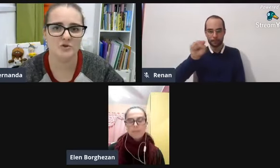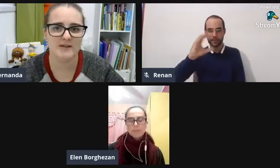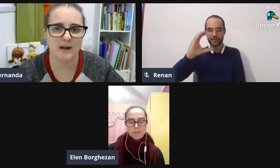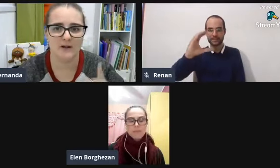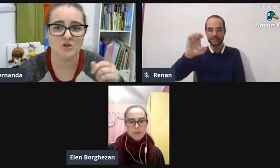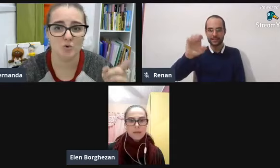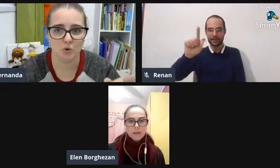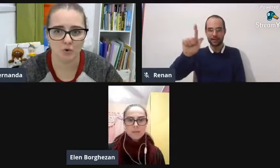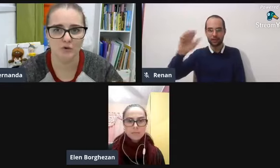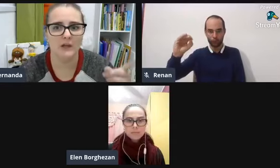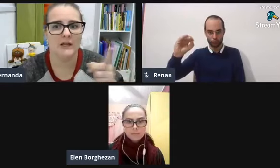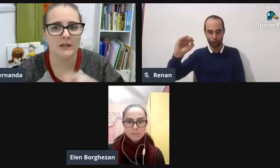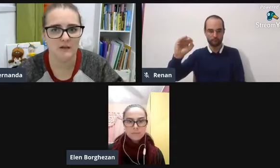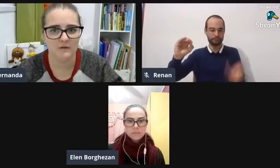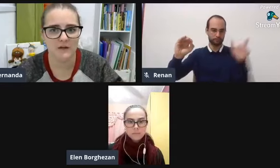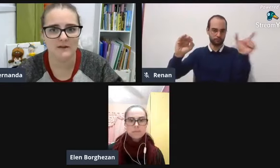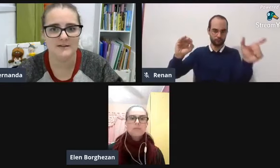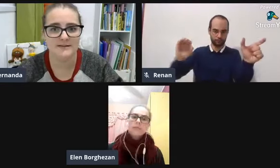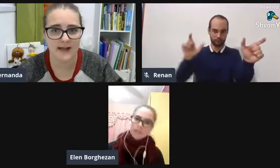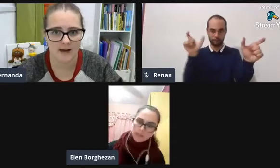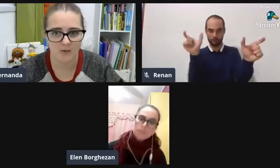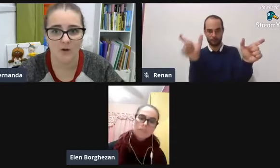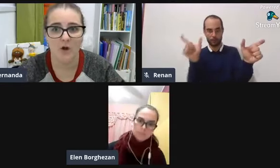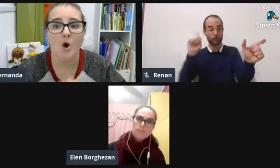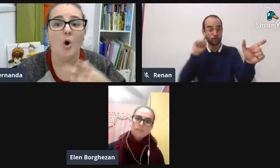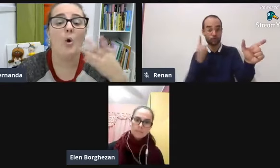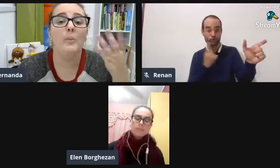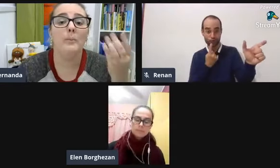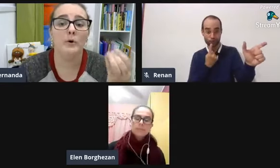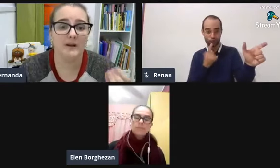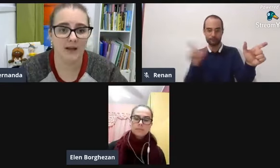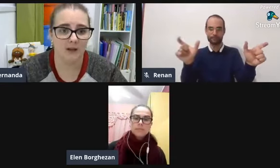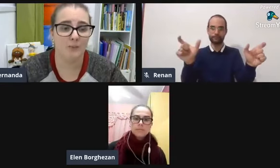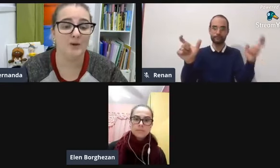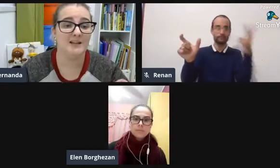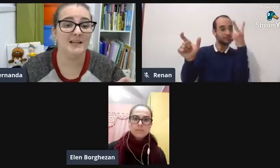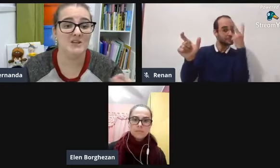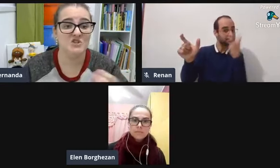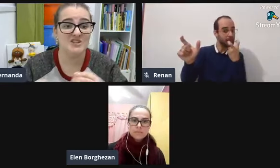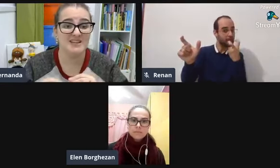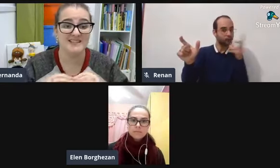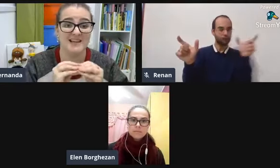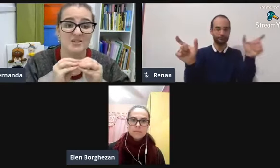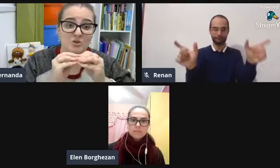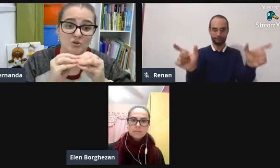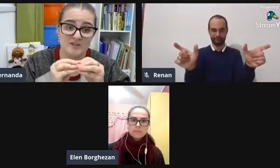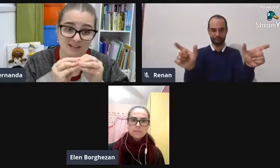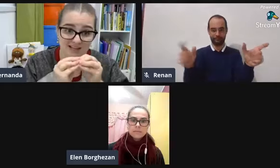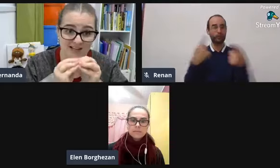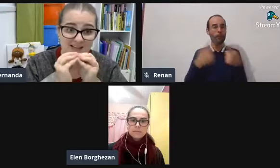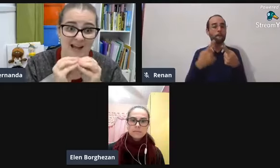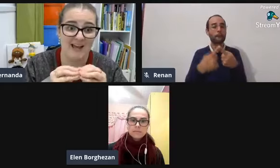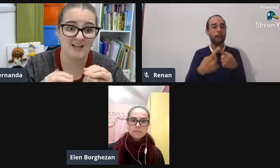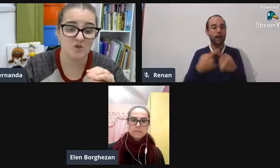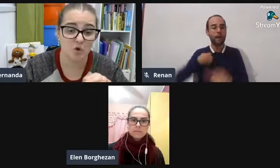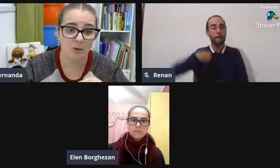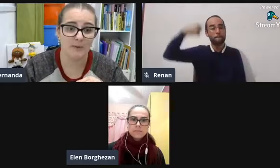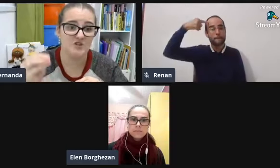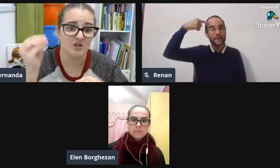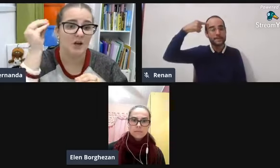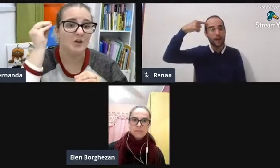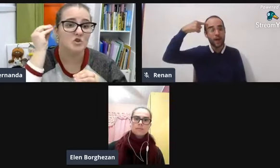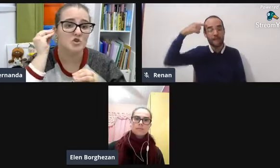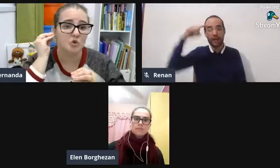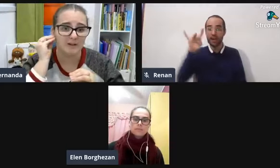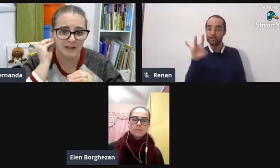nomear surdo-cego era surdo, hífen, cego. O porquê? Porque entendia-se que a surdo-cegueira era a